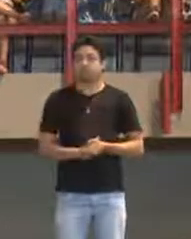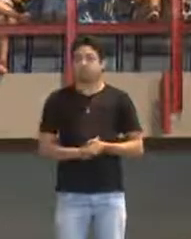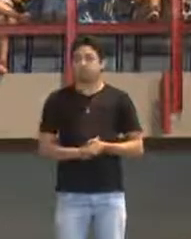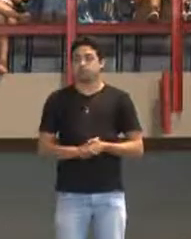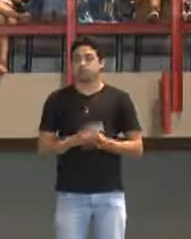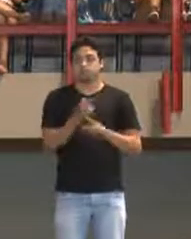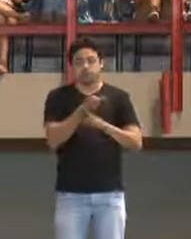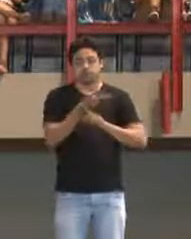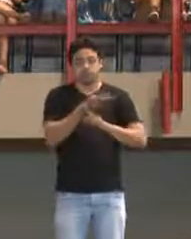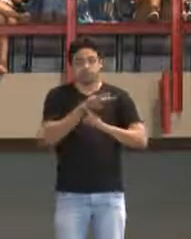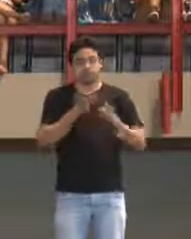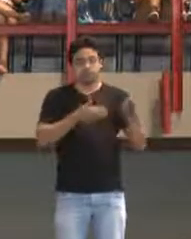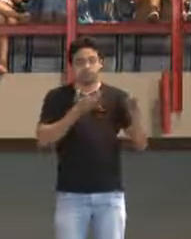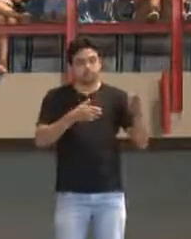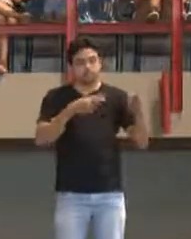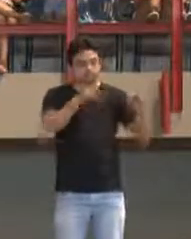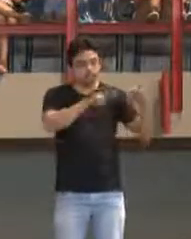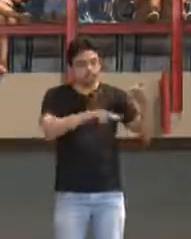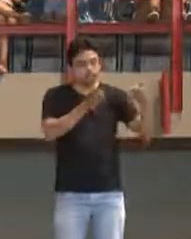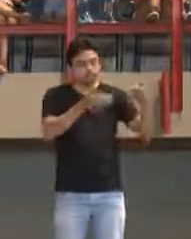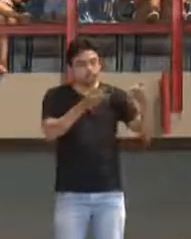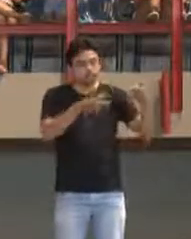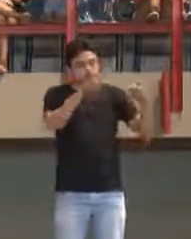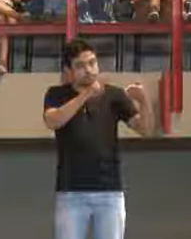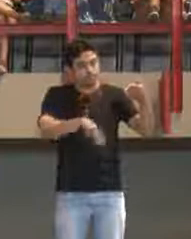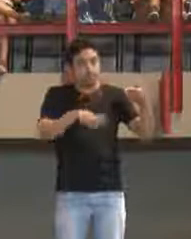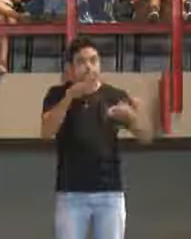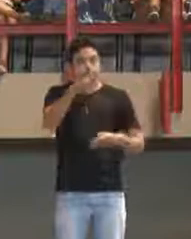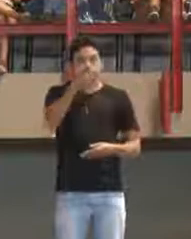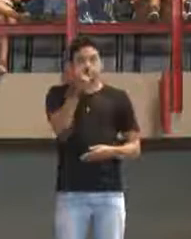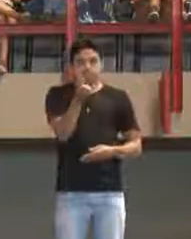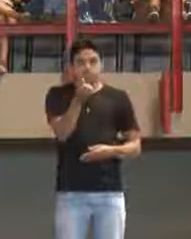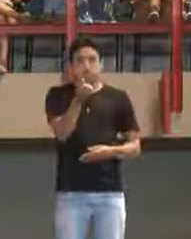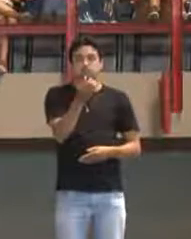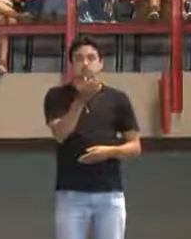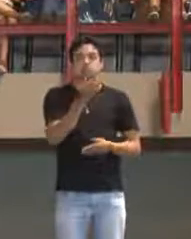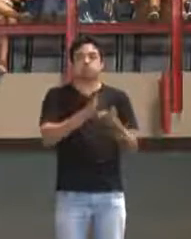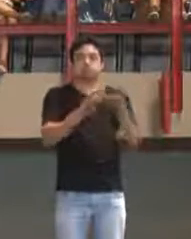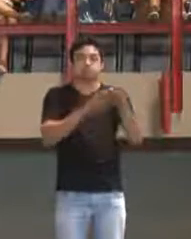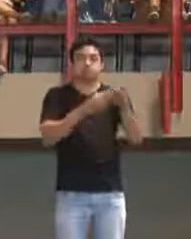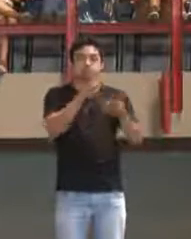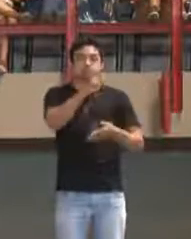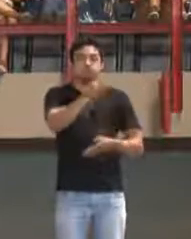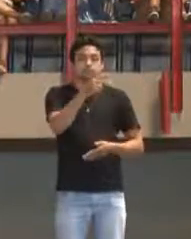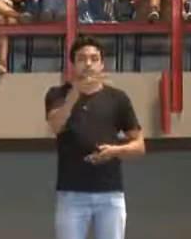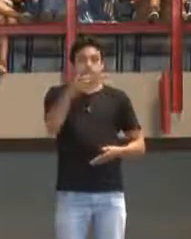Deixa eu procurar aqui. Página 36.